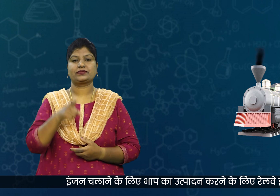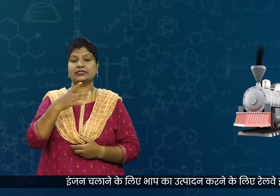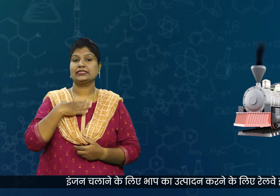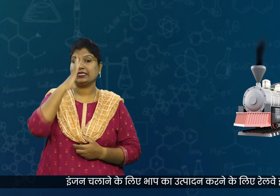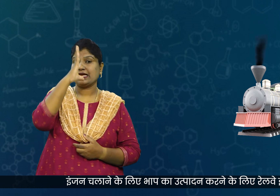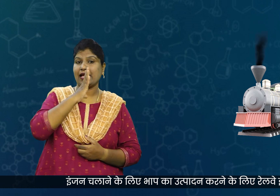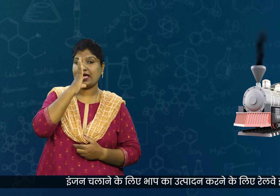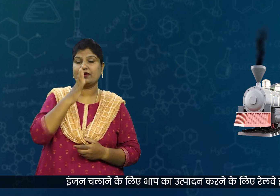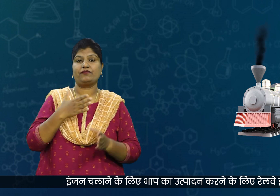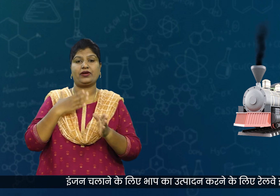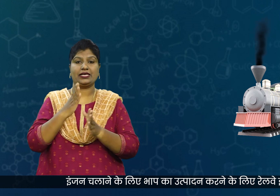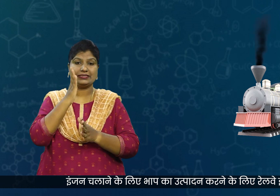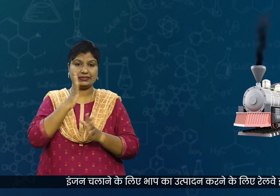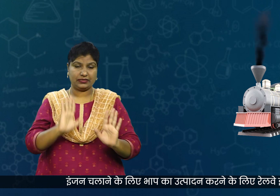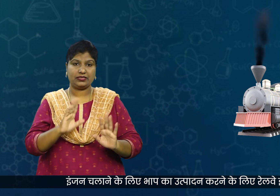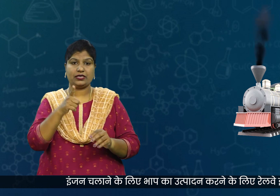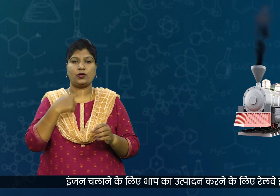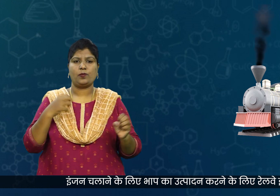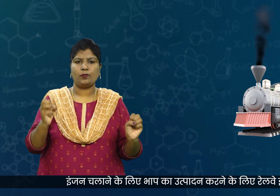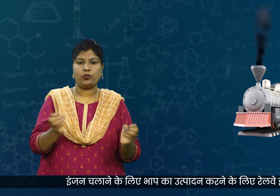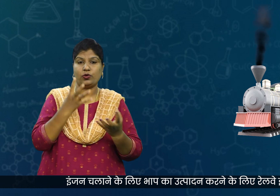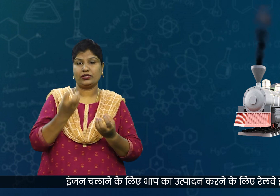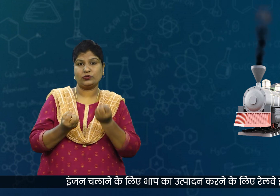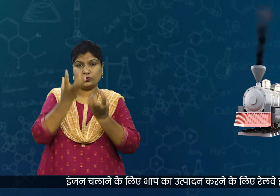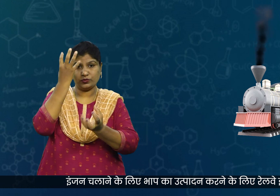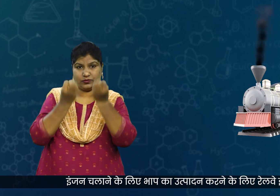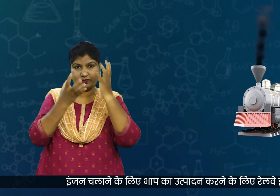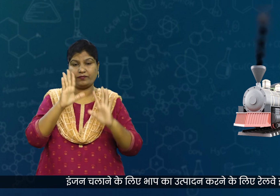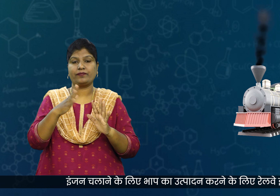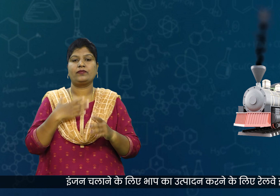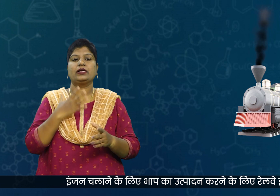लिए भाप का उत्पादन करने के लिए रेलवे इंजन में,